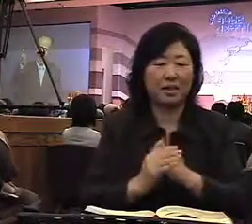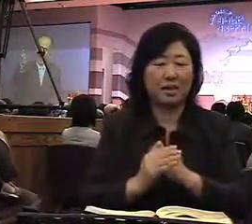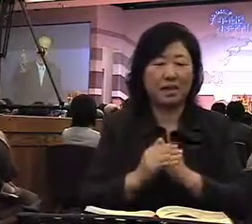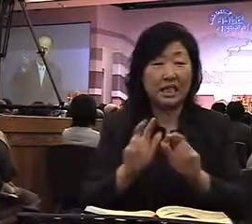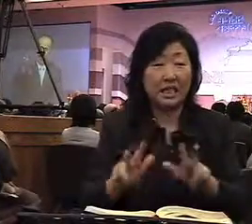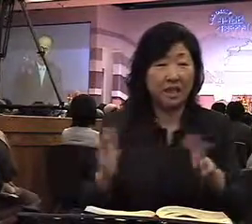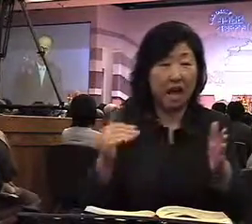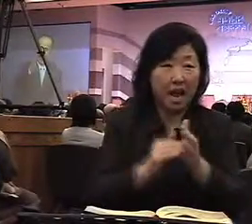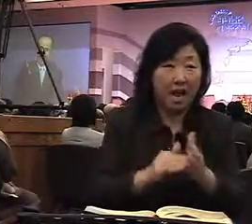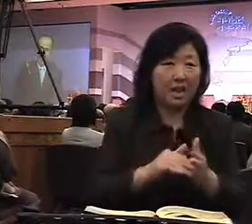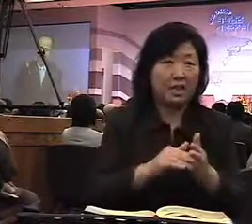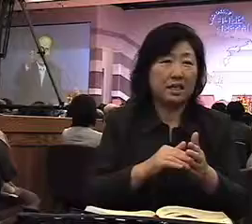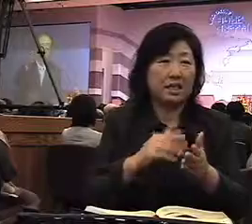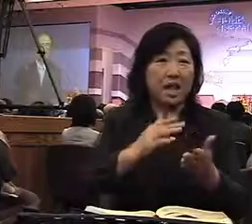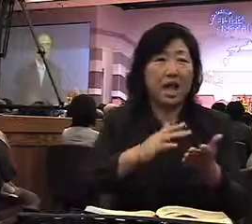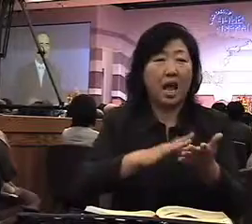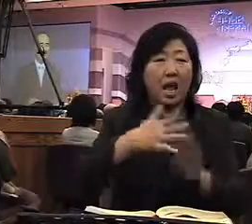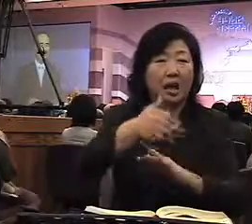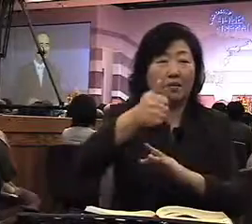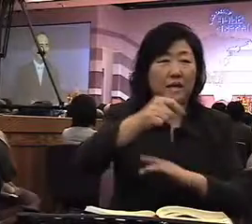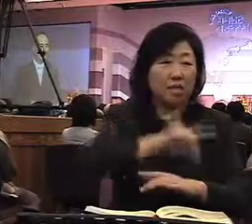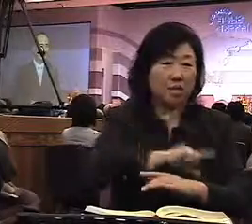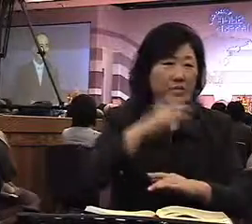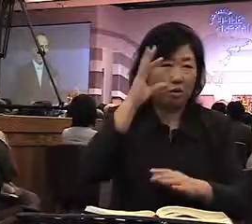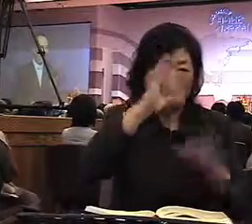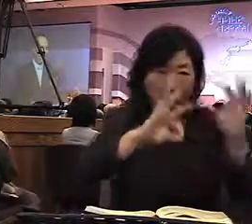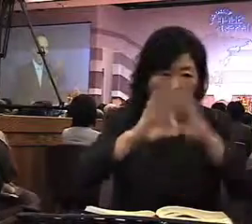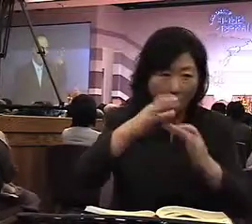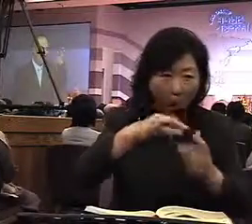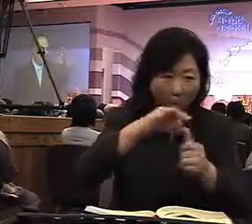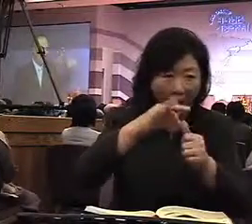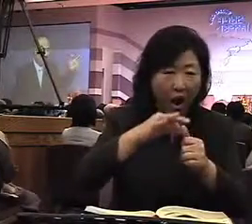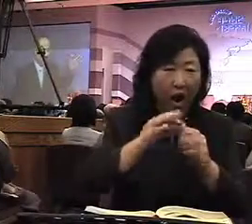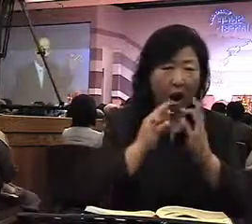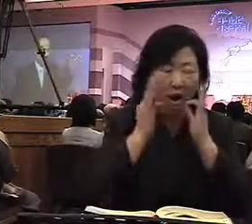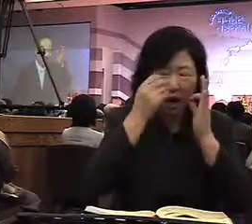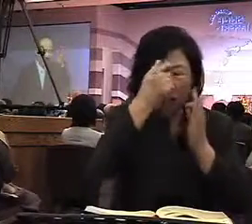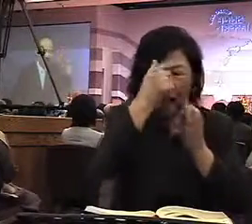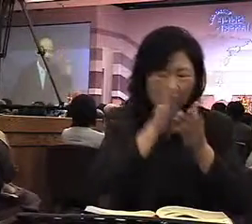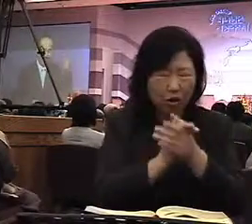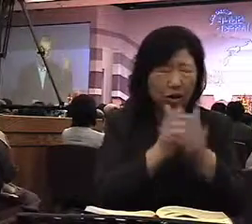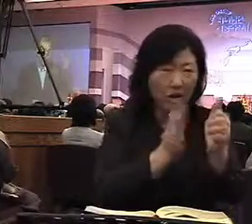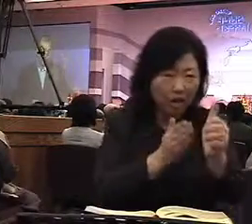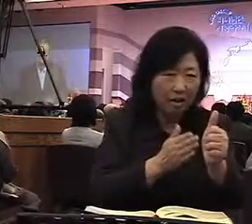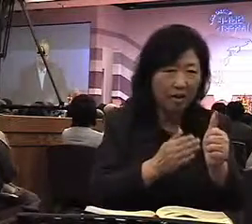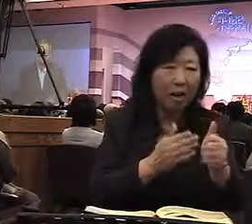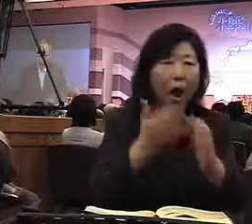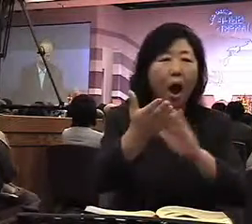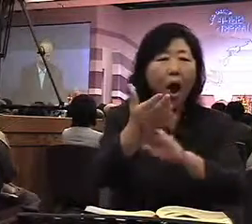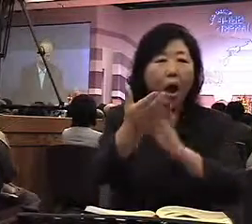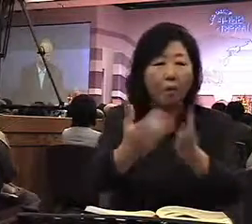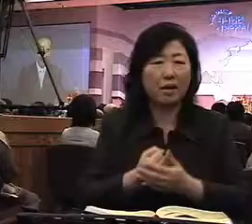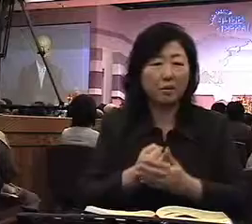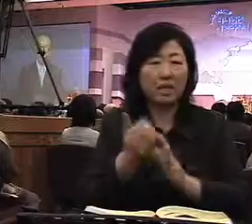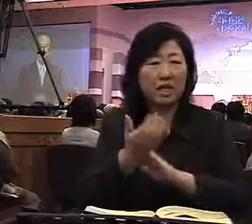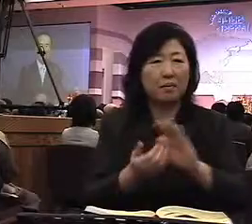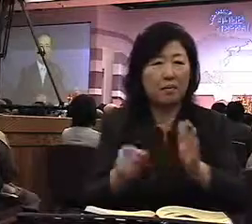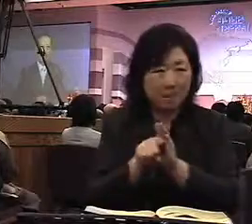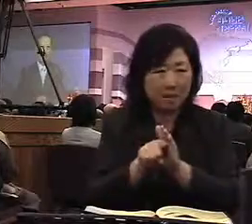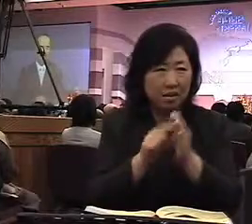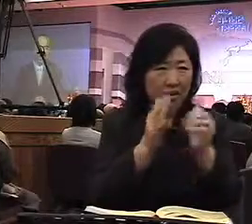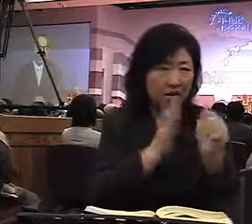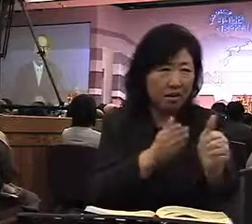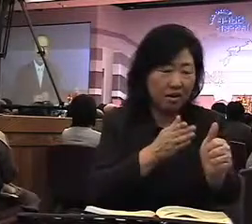지금까지는 너희가 내 이름으로 구하지 않아서 구하라. 그리하면 이루리라. 기도와 간구로 구한 것은 받은 줄로 믿어라. 그리하면 이루리라. 얼마나 좋아요.